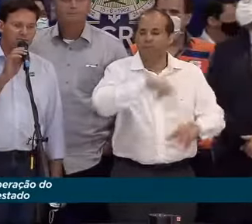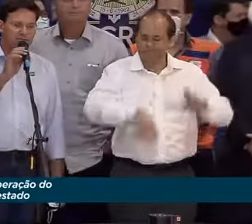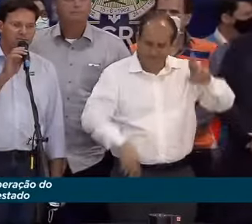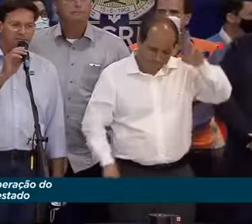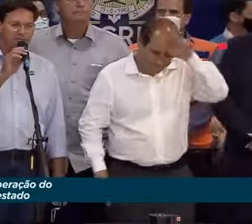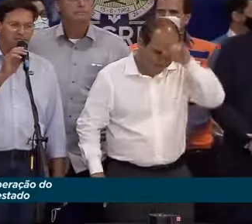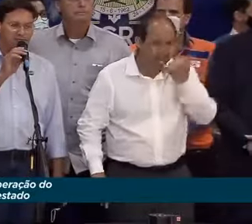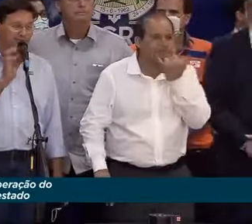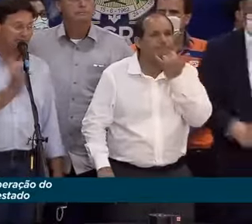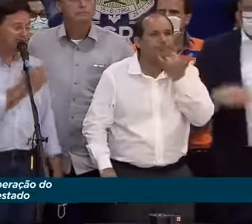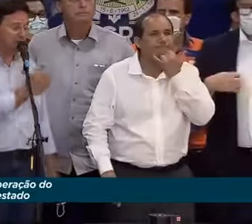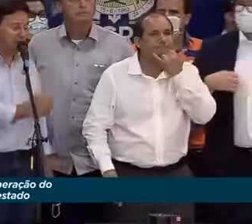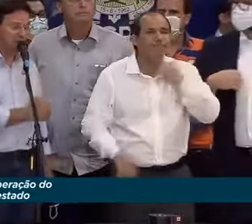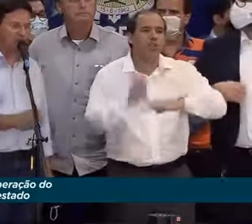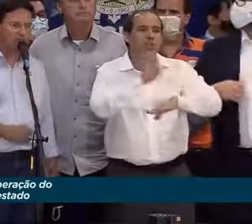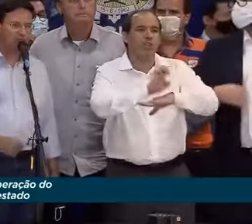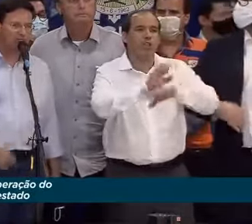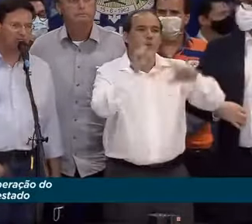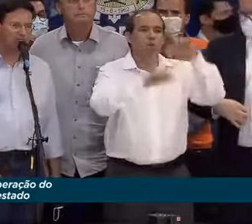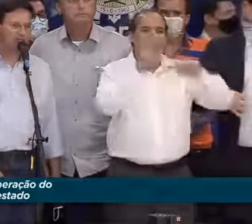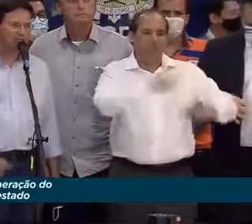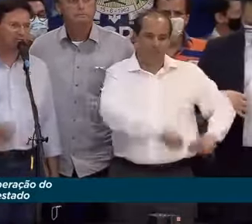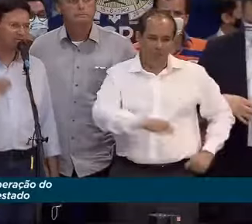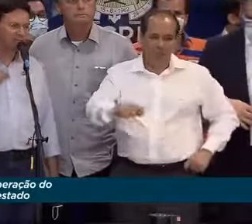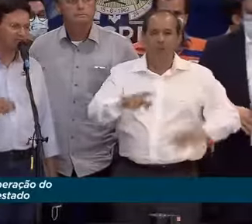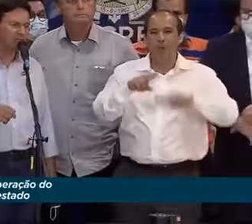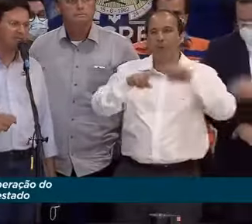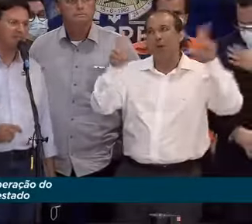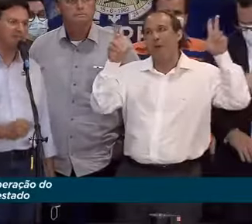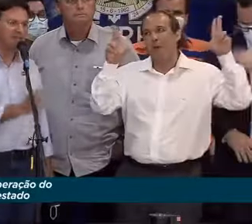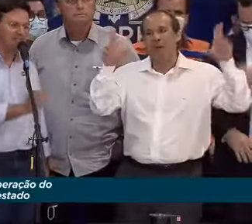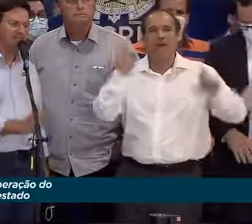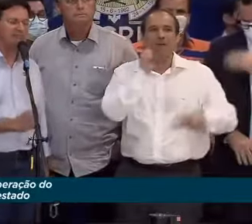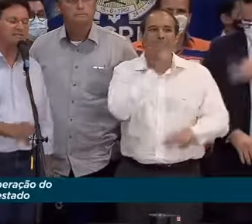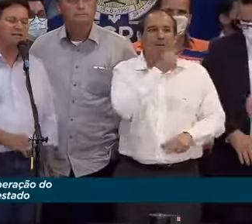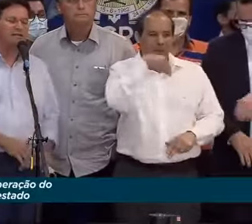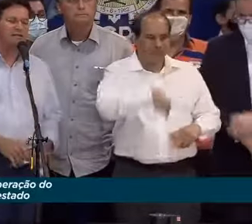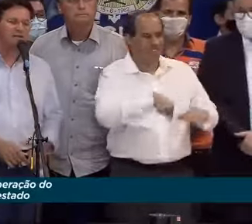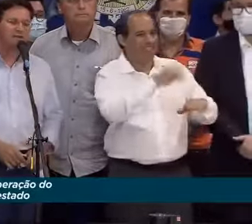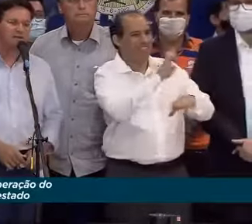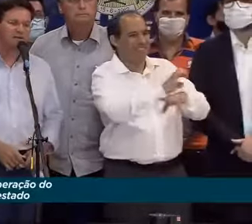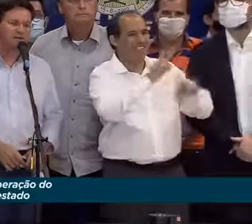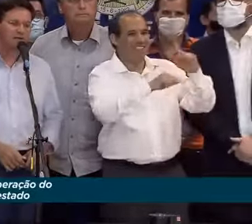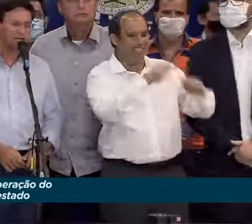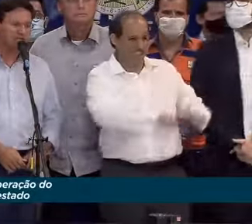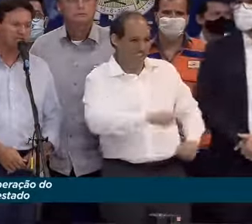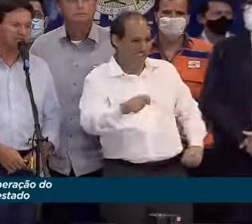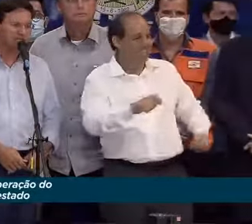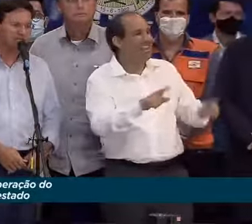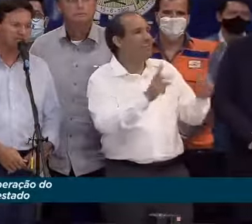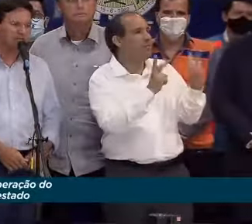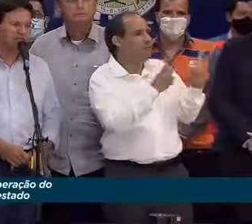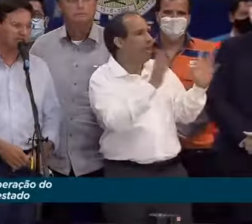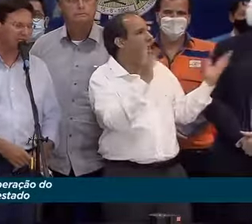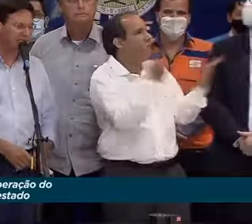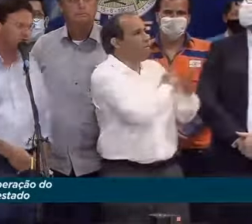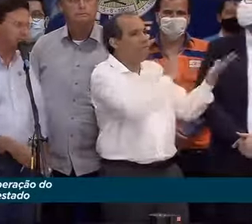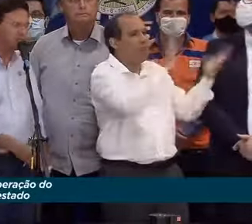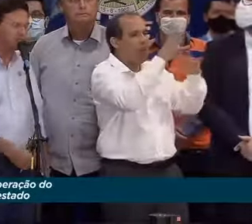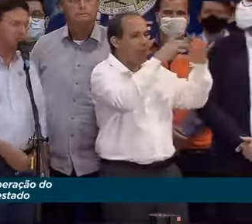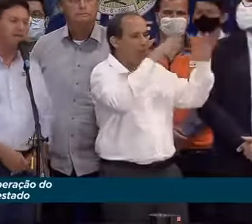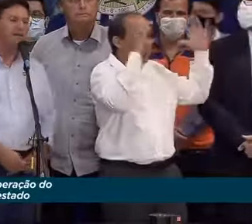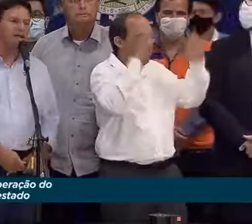Desculpe. Pois, assim como no Amapá, presidente, aqui no Acre, graças ao estado de calamidade, também